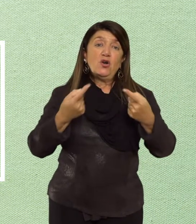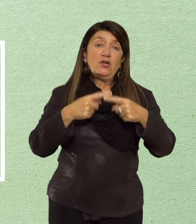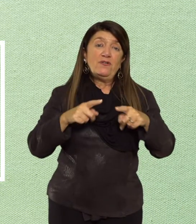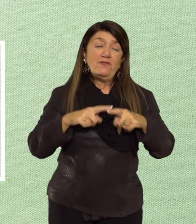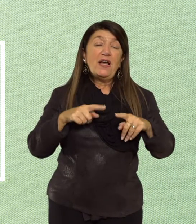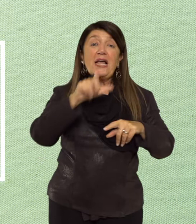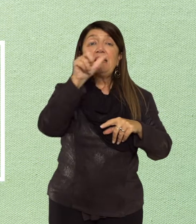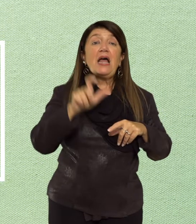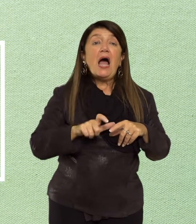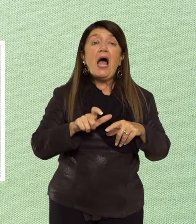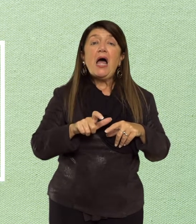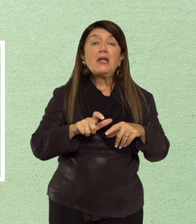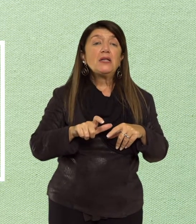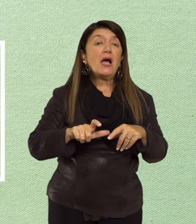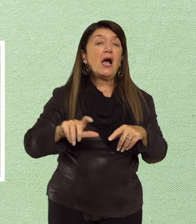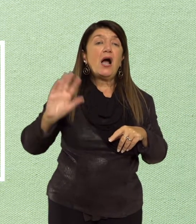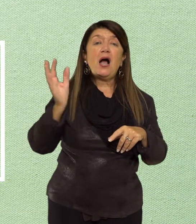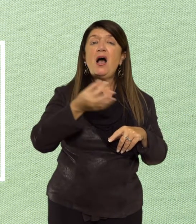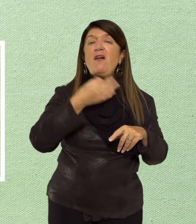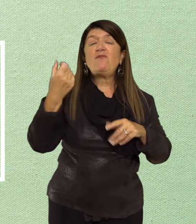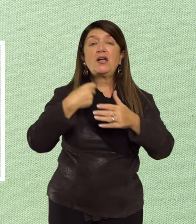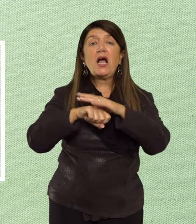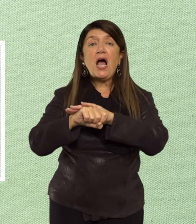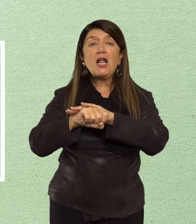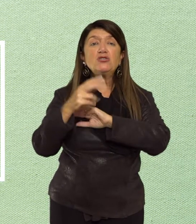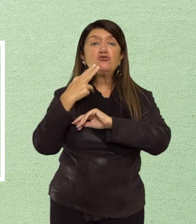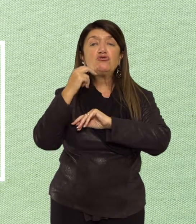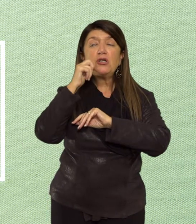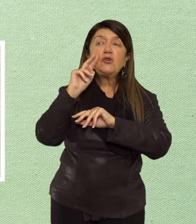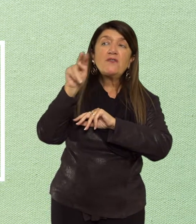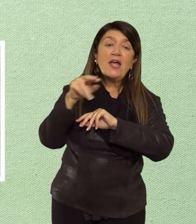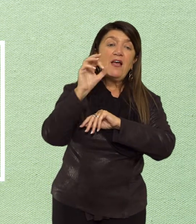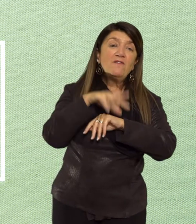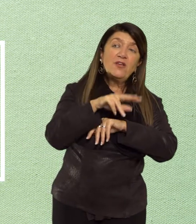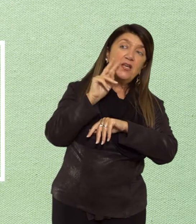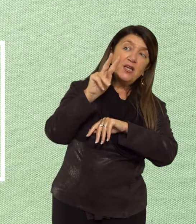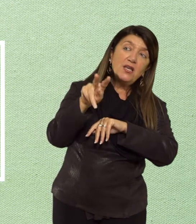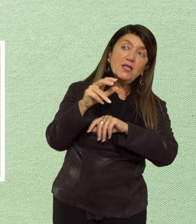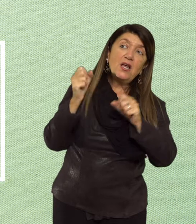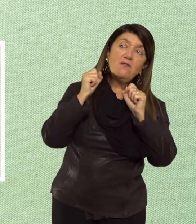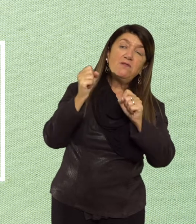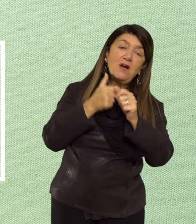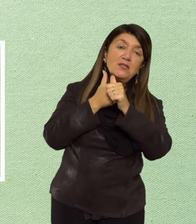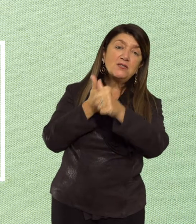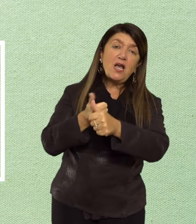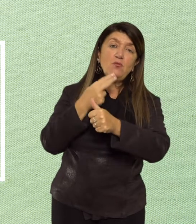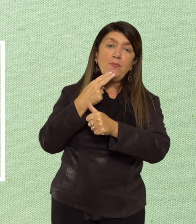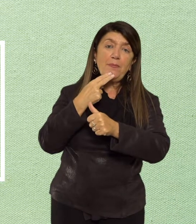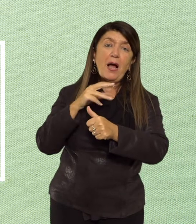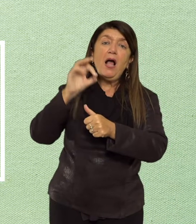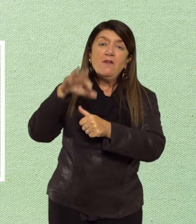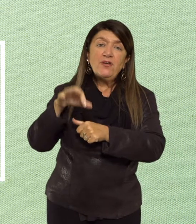il calcio, quindi magari i genitori seguono il calcio, i figli diventano tifosi di quella stessa squadra, i figli dei figli stessa roba, e quindi si continua